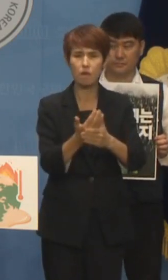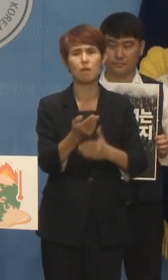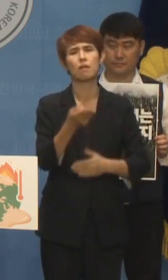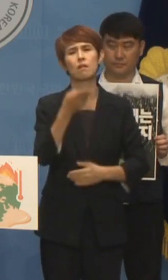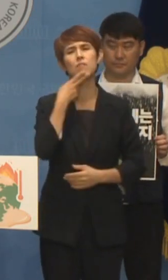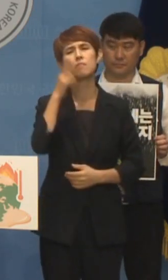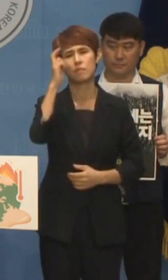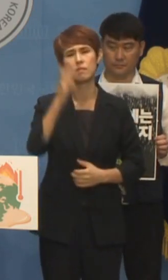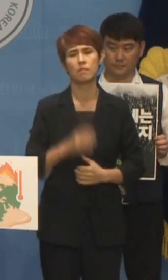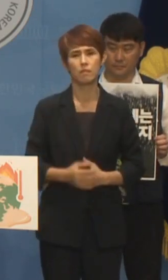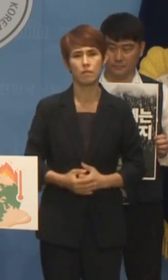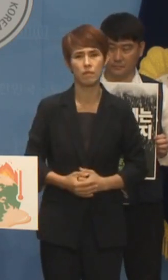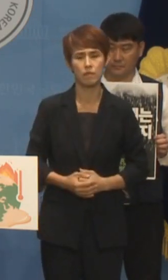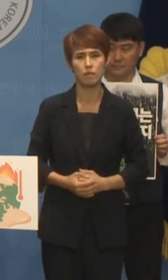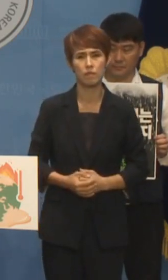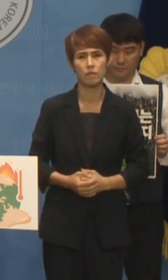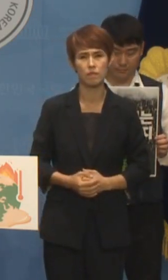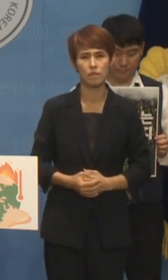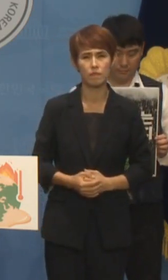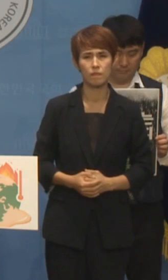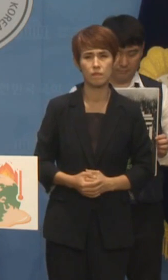않았을 겁니다.